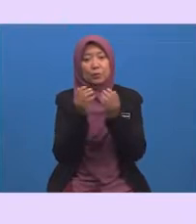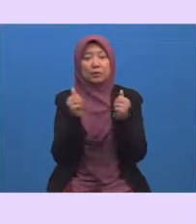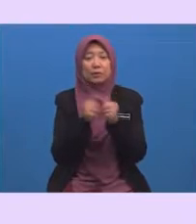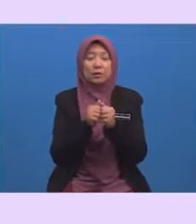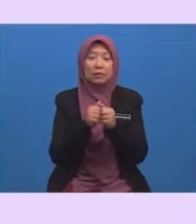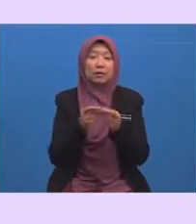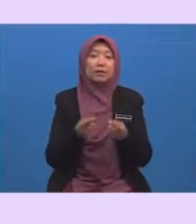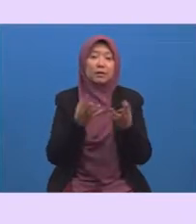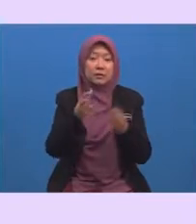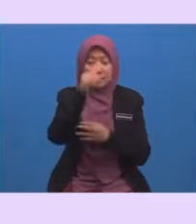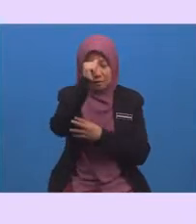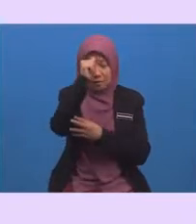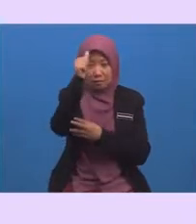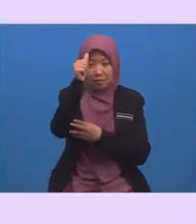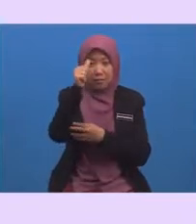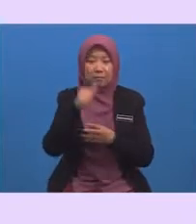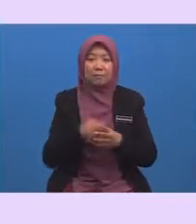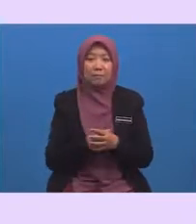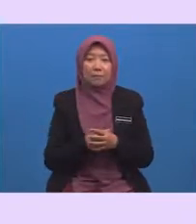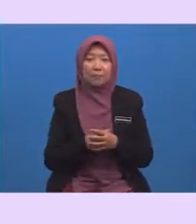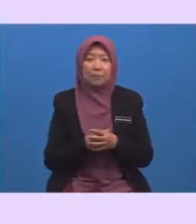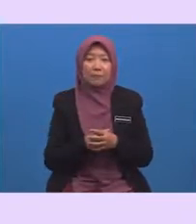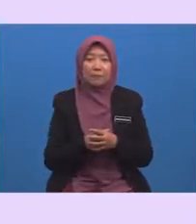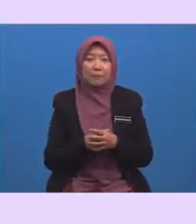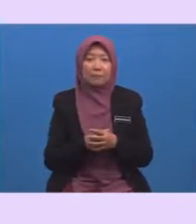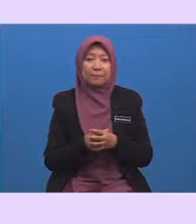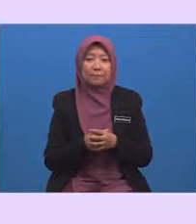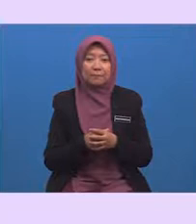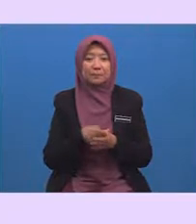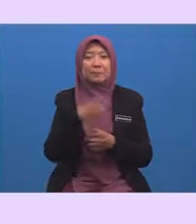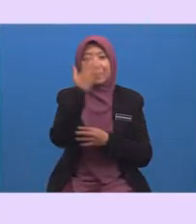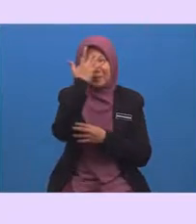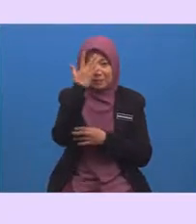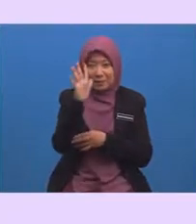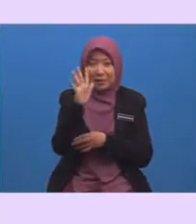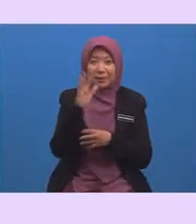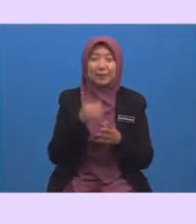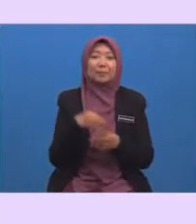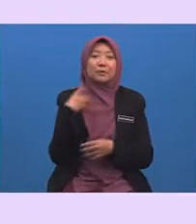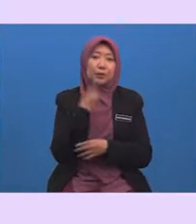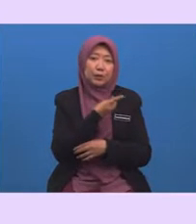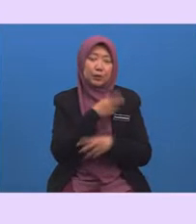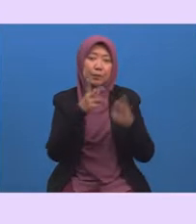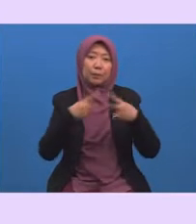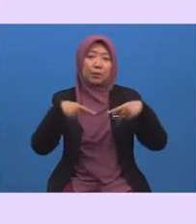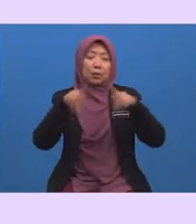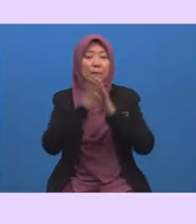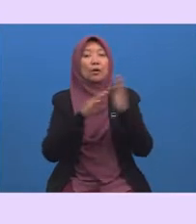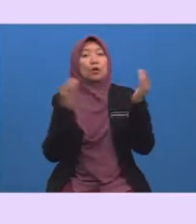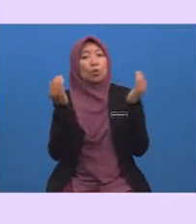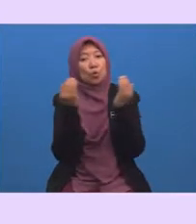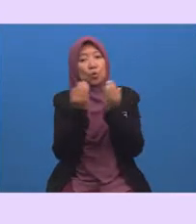Allah? Ya, hebat. Pandai. Kita perlu